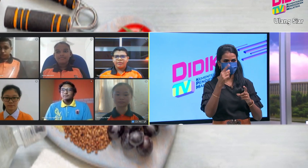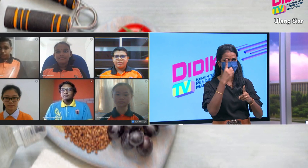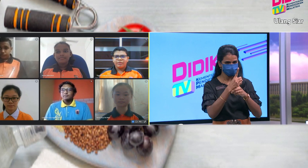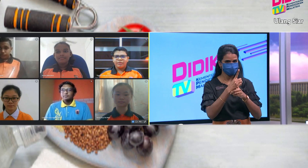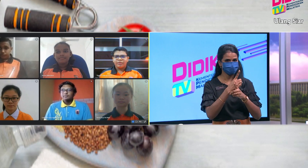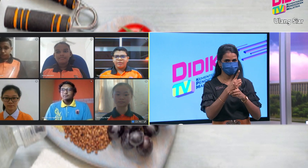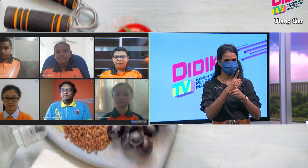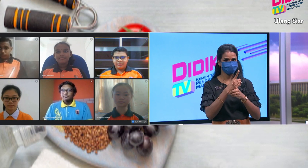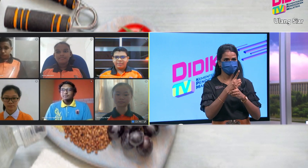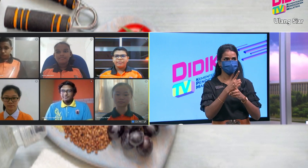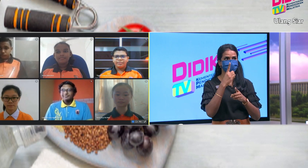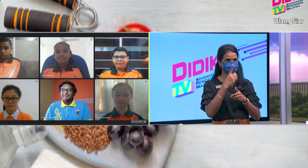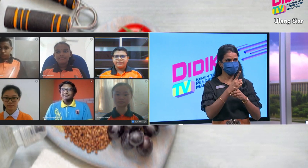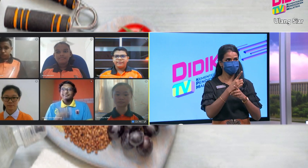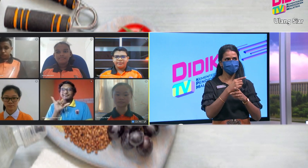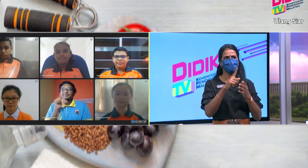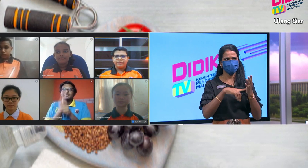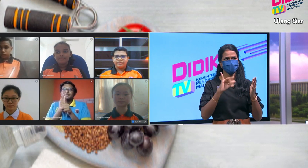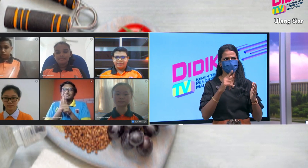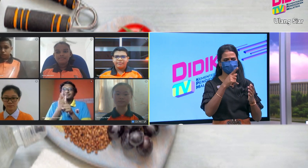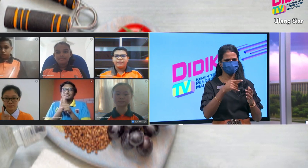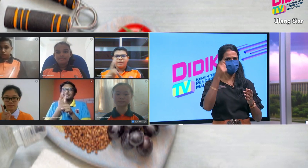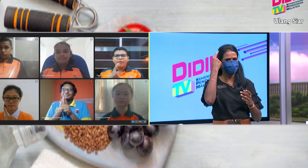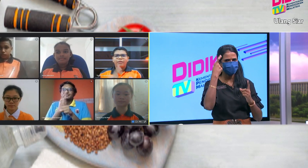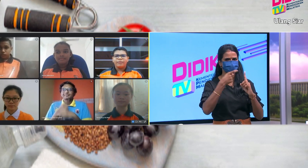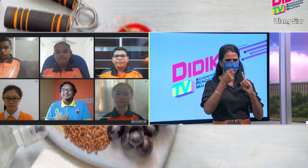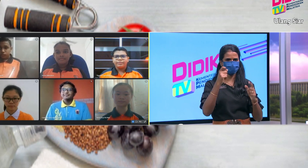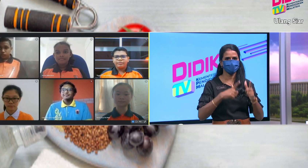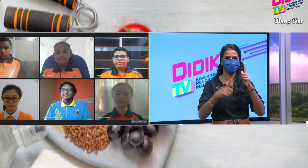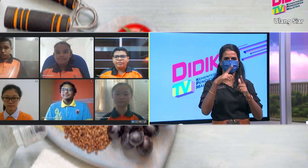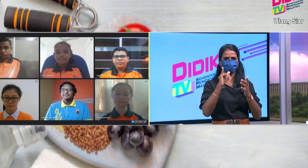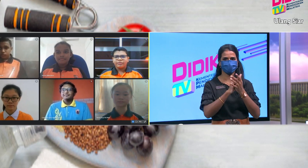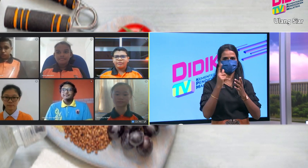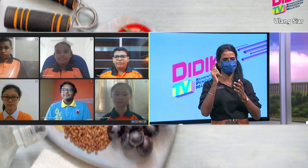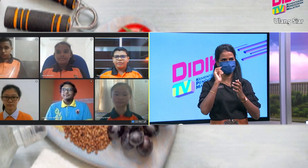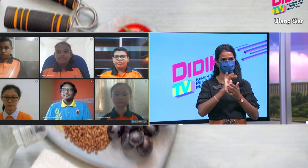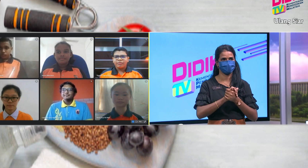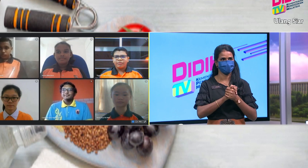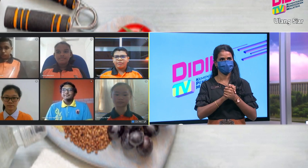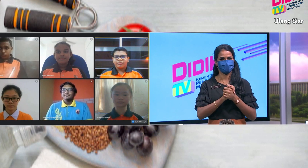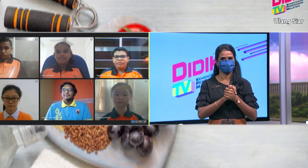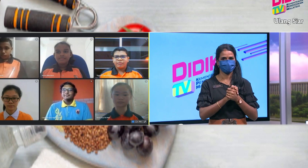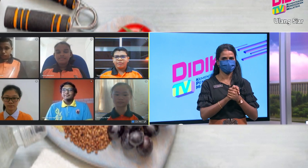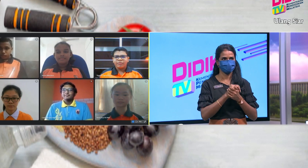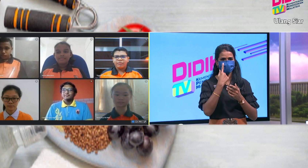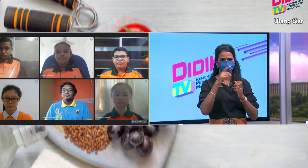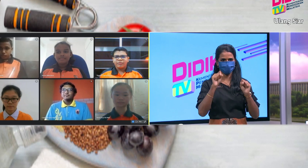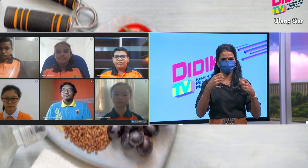betul? Betul? Apa yang kamu faham daripada lakonan itu tadi? Siapa boleh